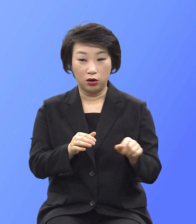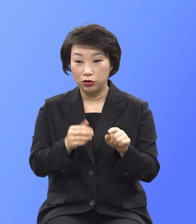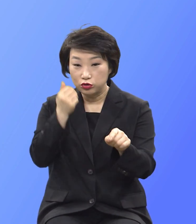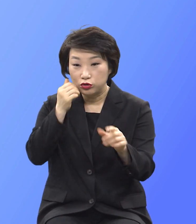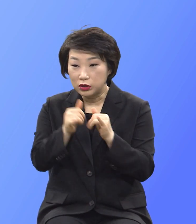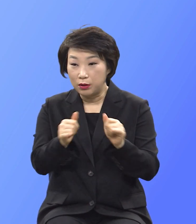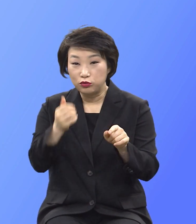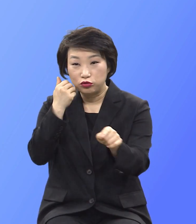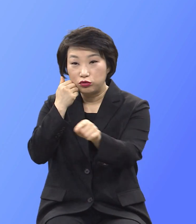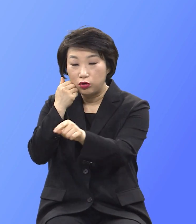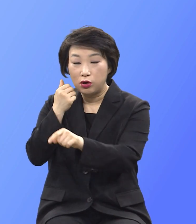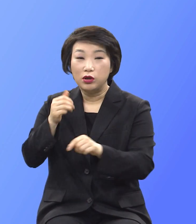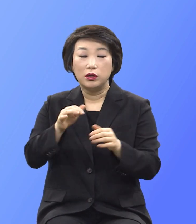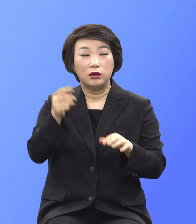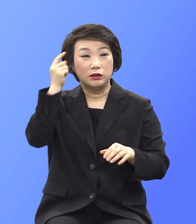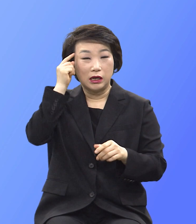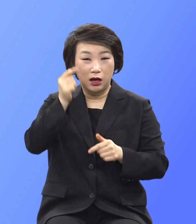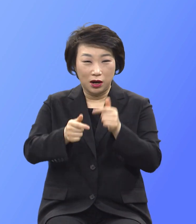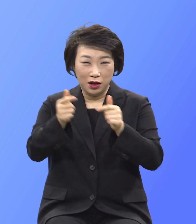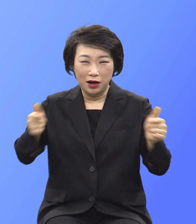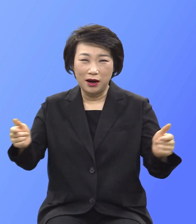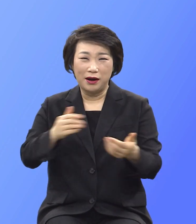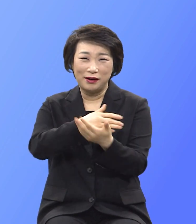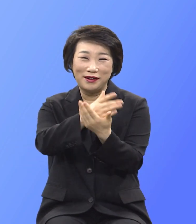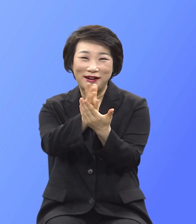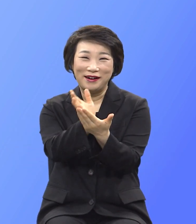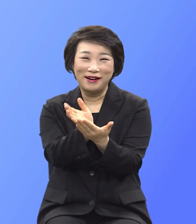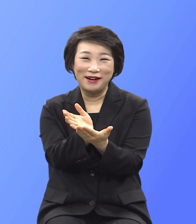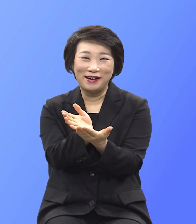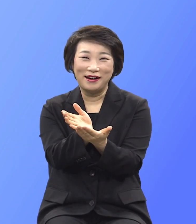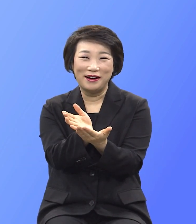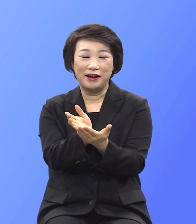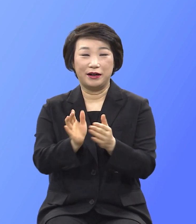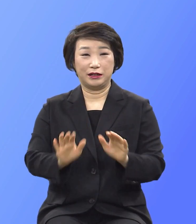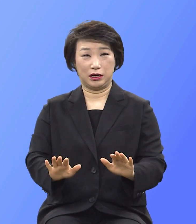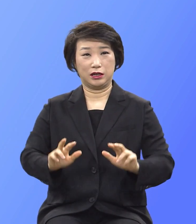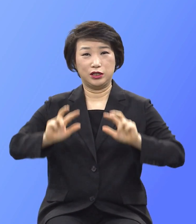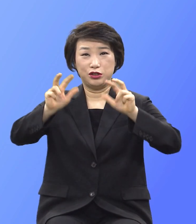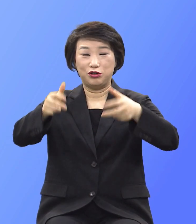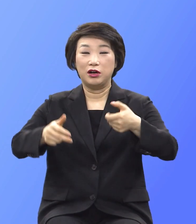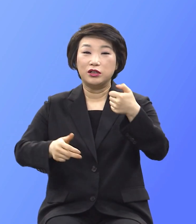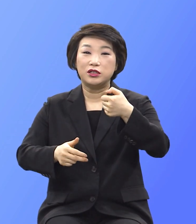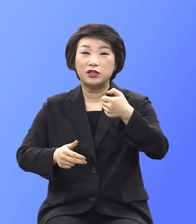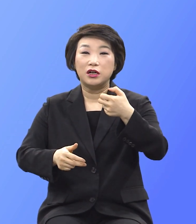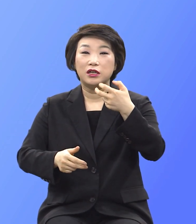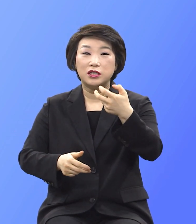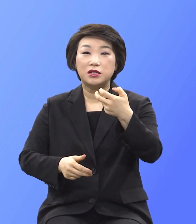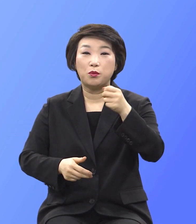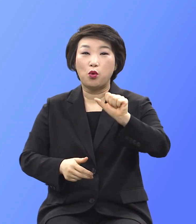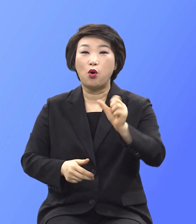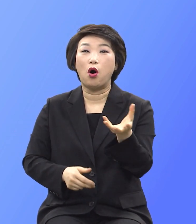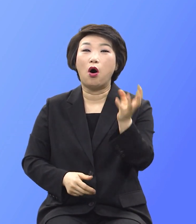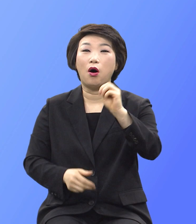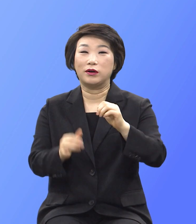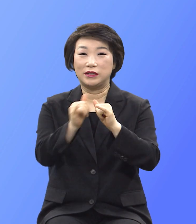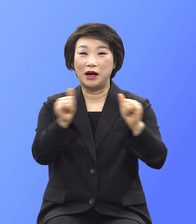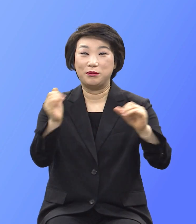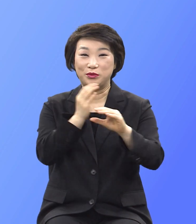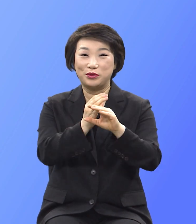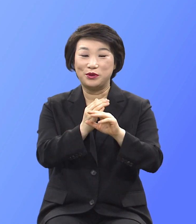수많은 사람들의 생각들이 얼마나 다양하냐. 지구에 75억 인구가